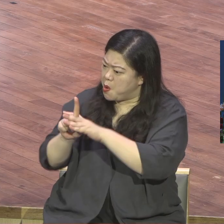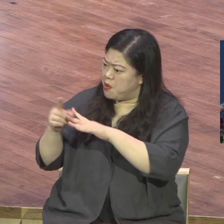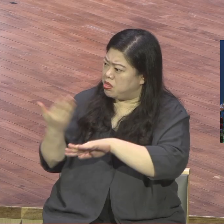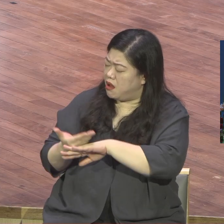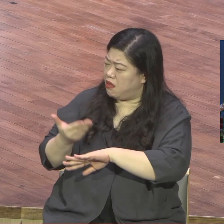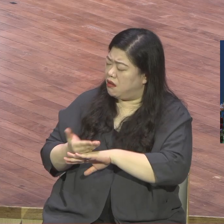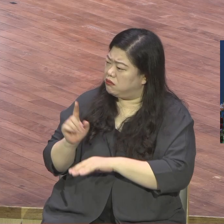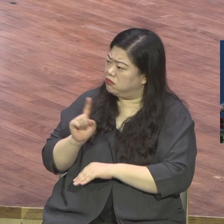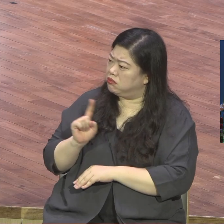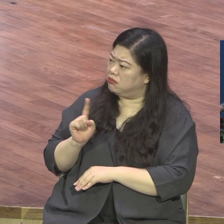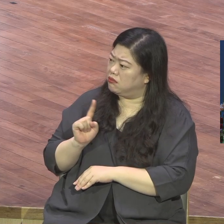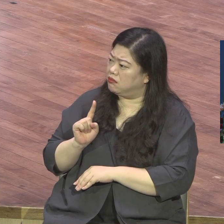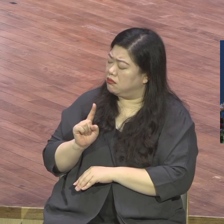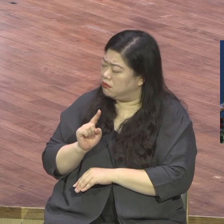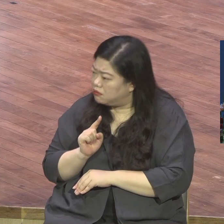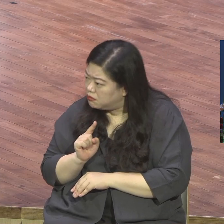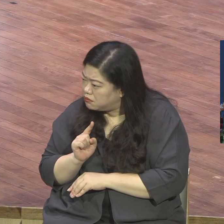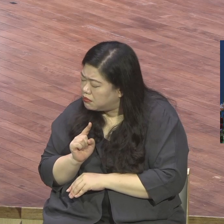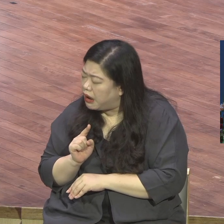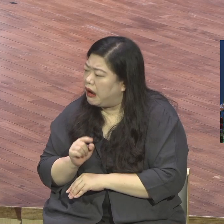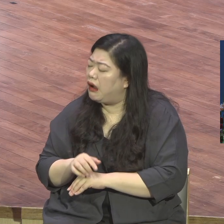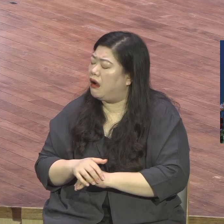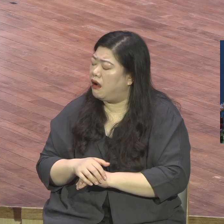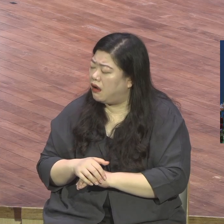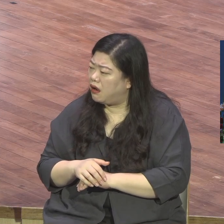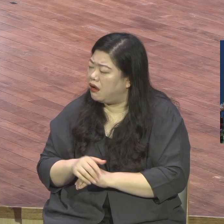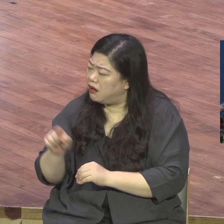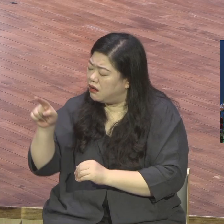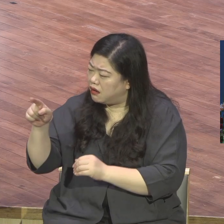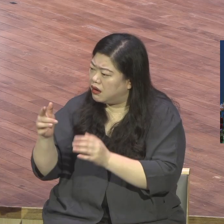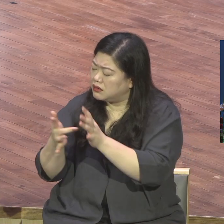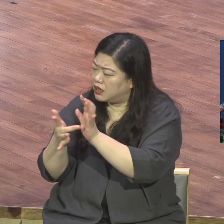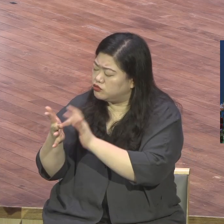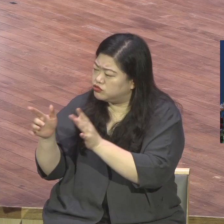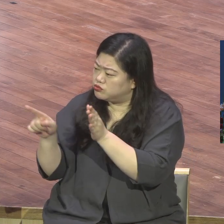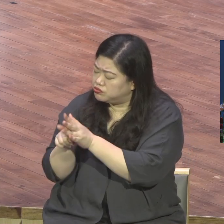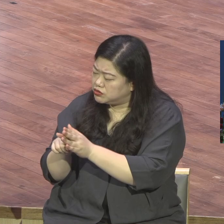불신 친구, 불신 형제, 불신 이웃, 불신 부모.